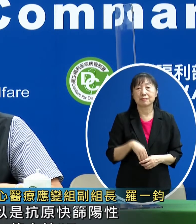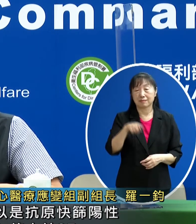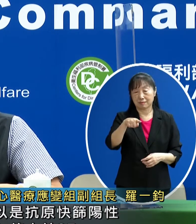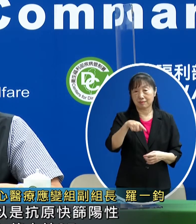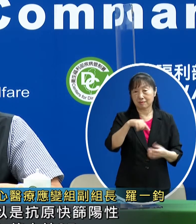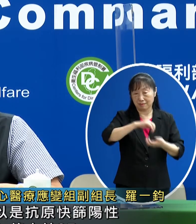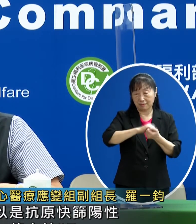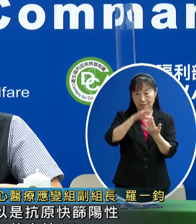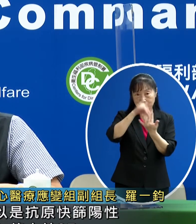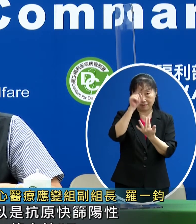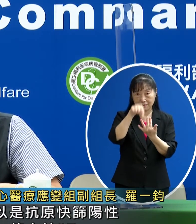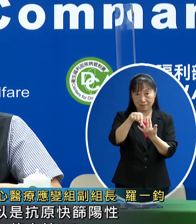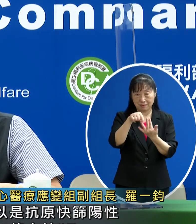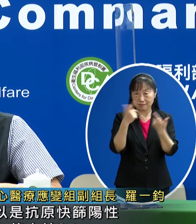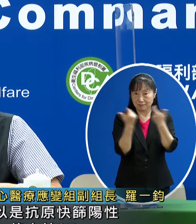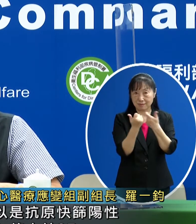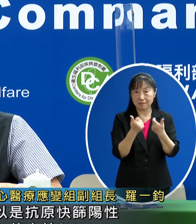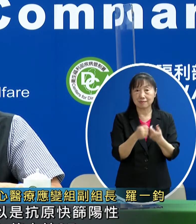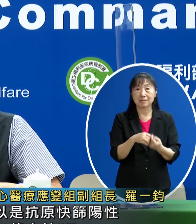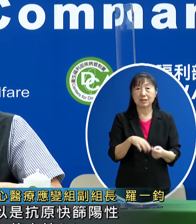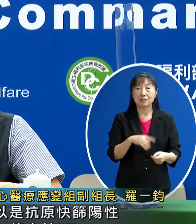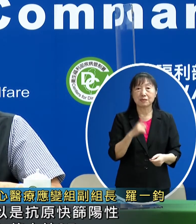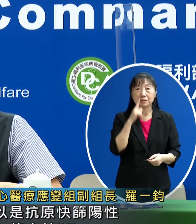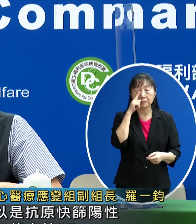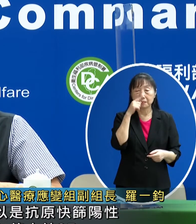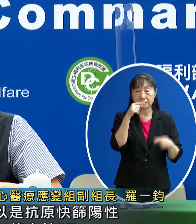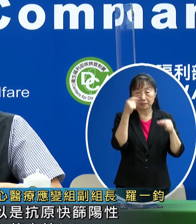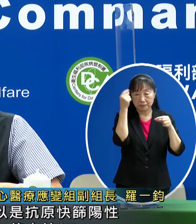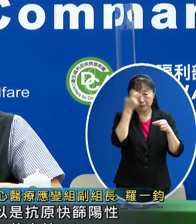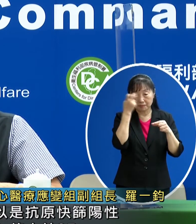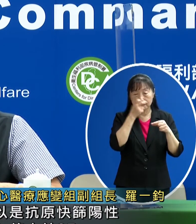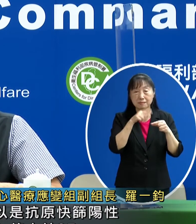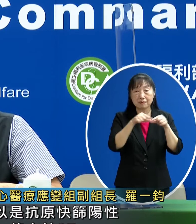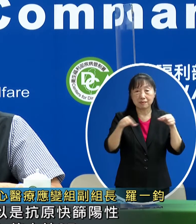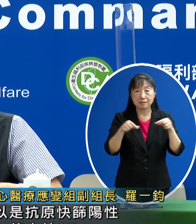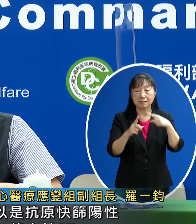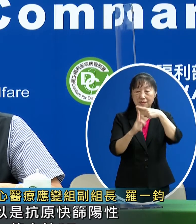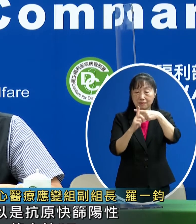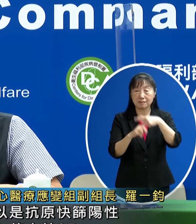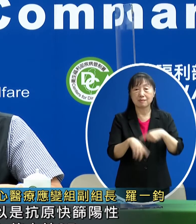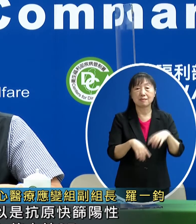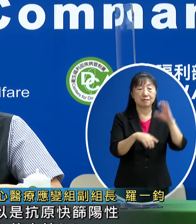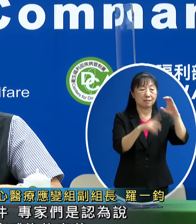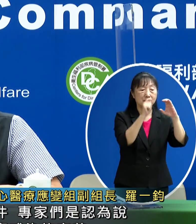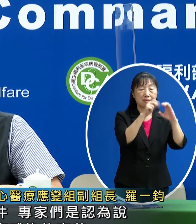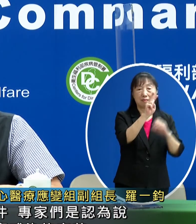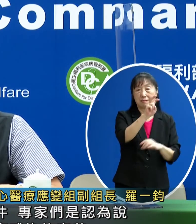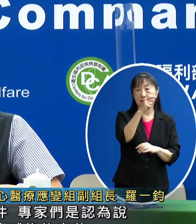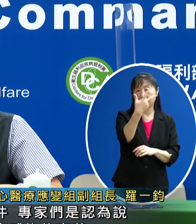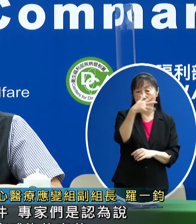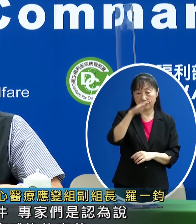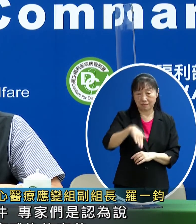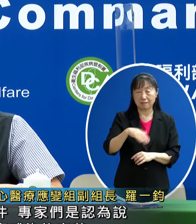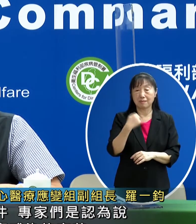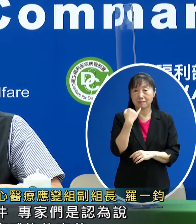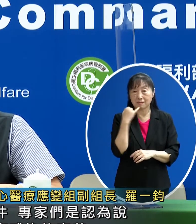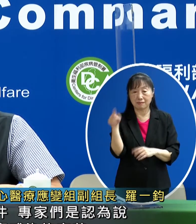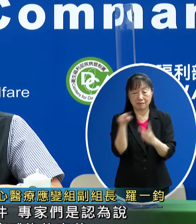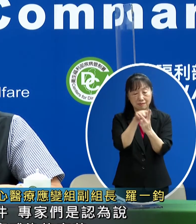一个，可以是抗原快筛阳性，或者是说 PCR 阳且 CT 值小于27。那如果搭配这2个条件，专家们